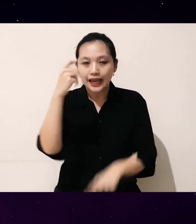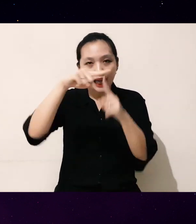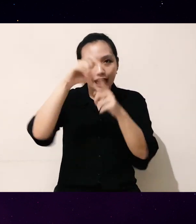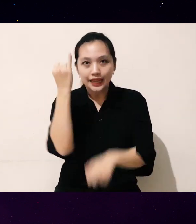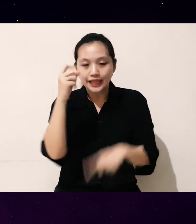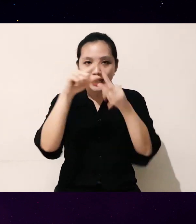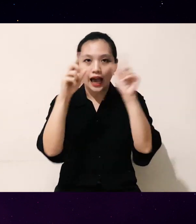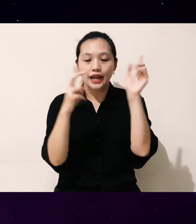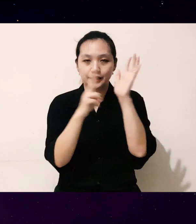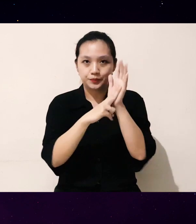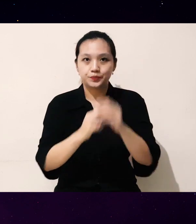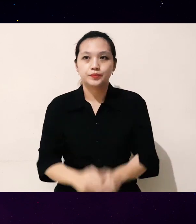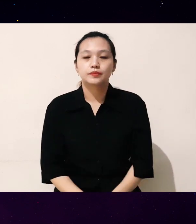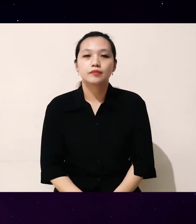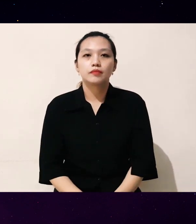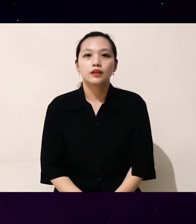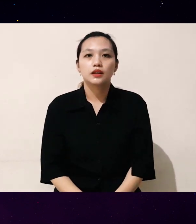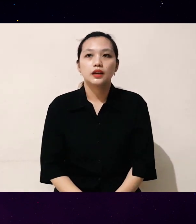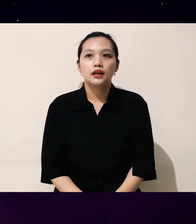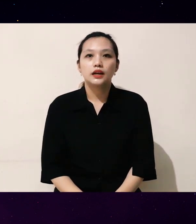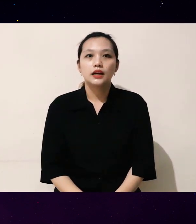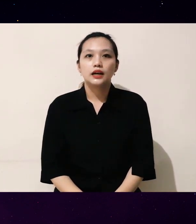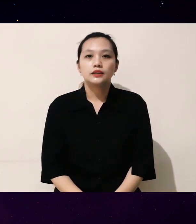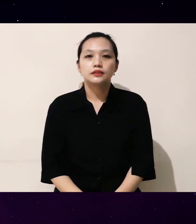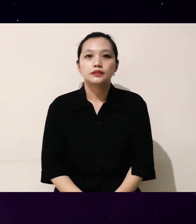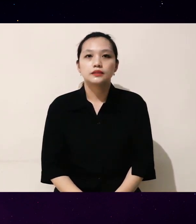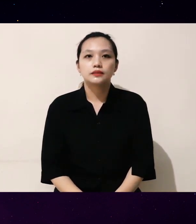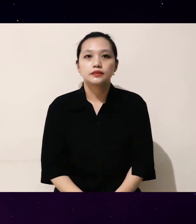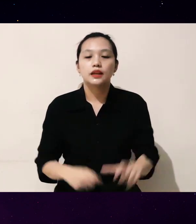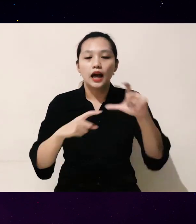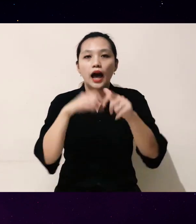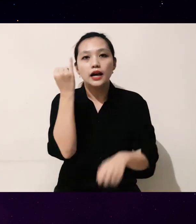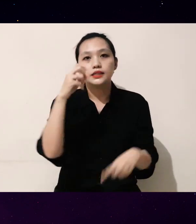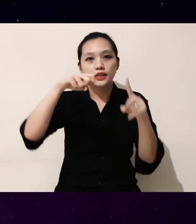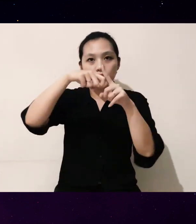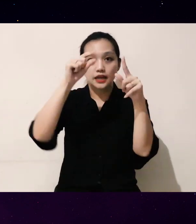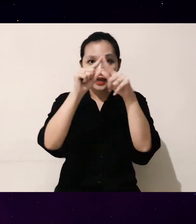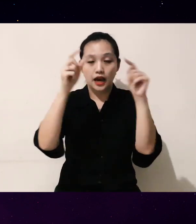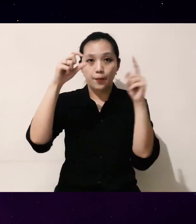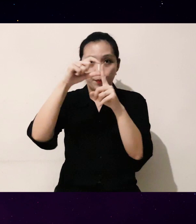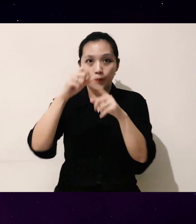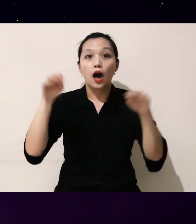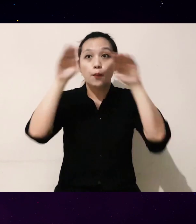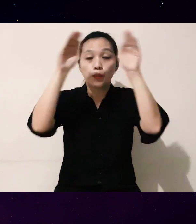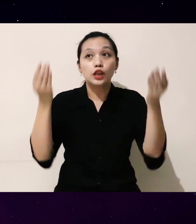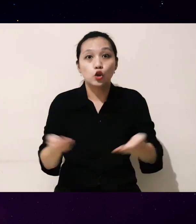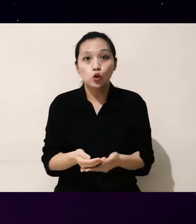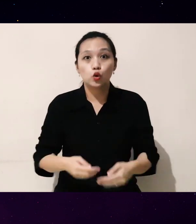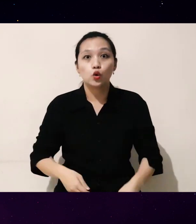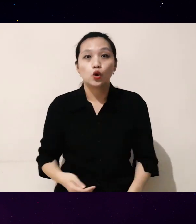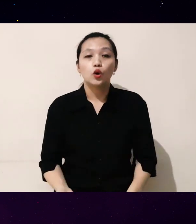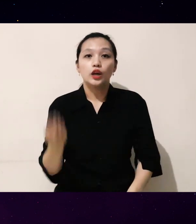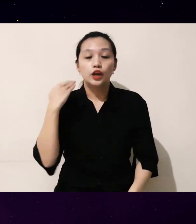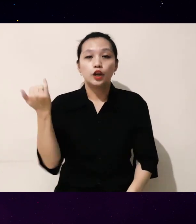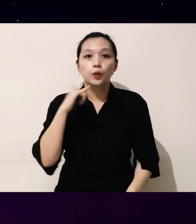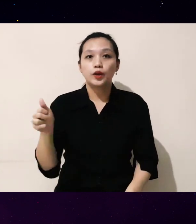kita. Postur dan sikap diri kita yang benar dapat membuat kita mampu menghadapi atau melakukan apa